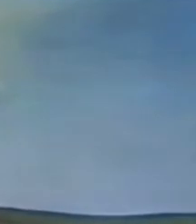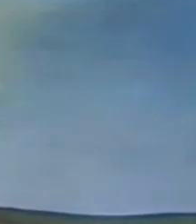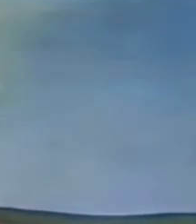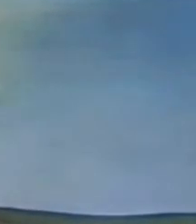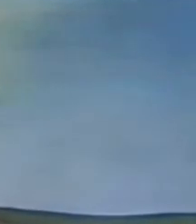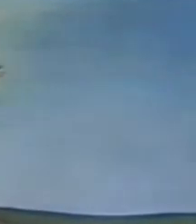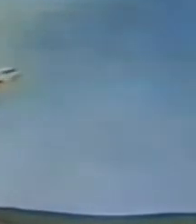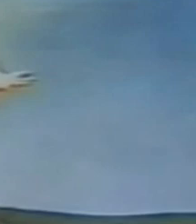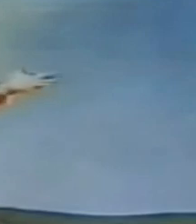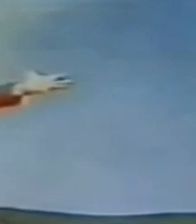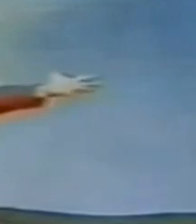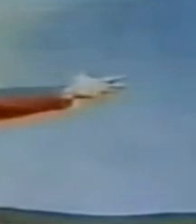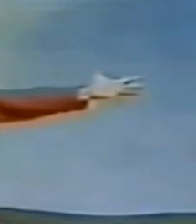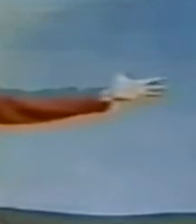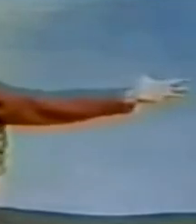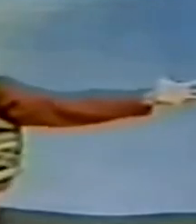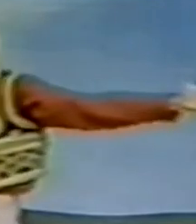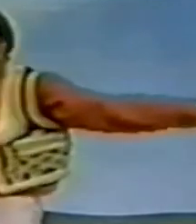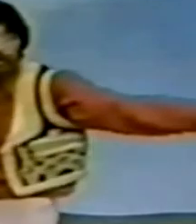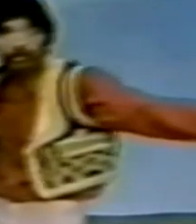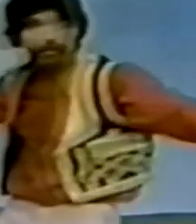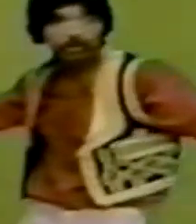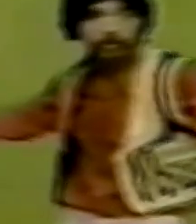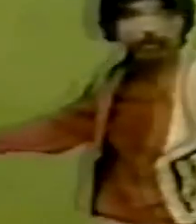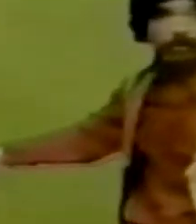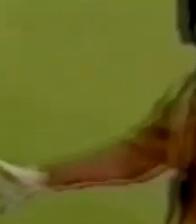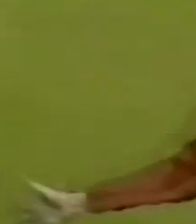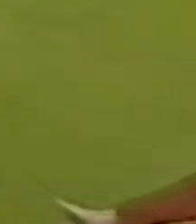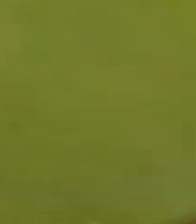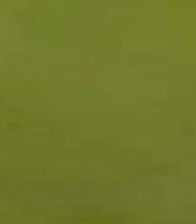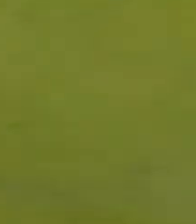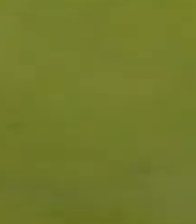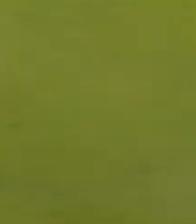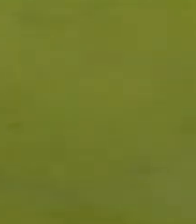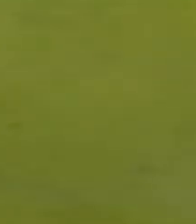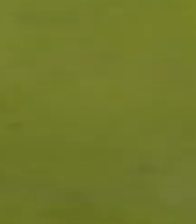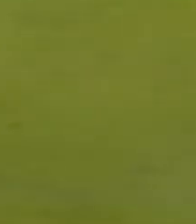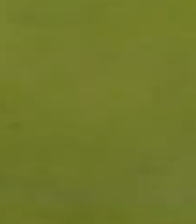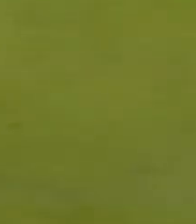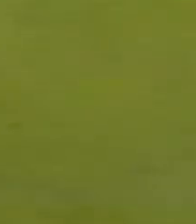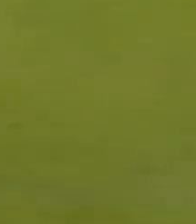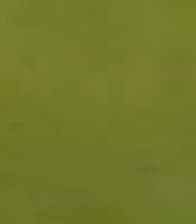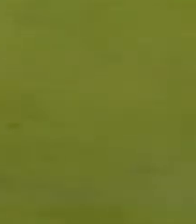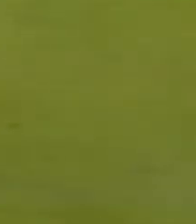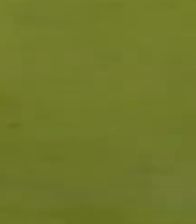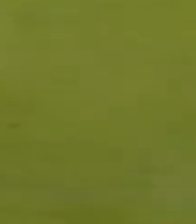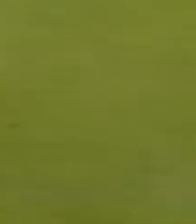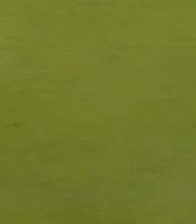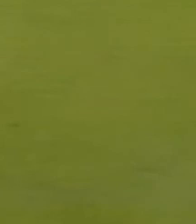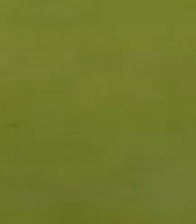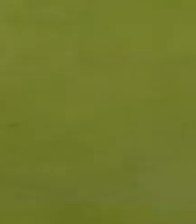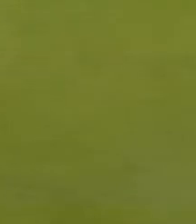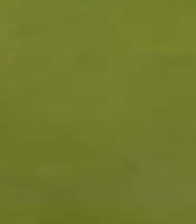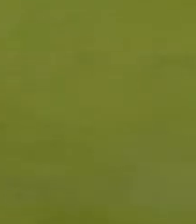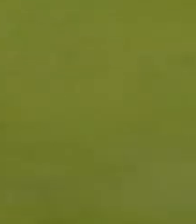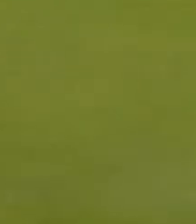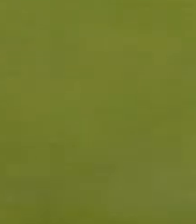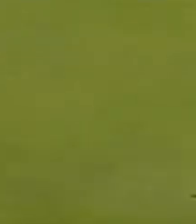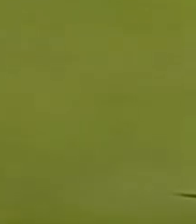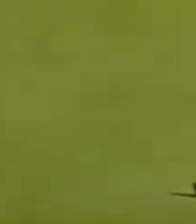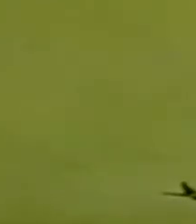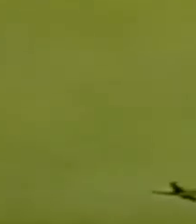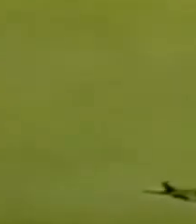sou o medo de amar. Eu sou o